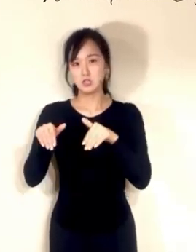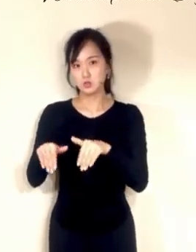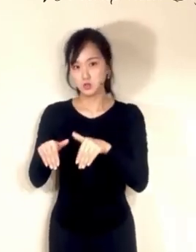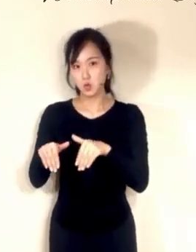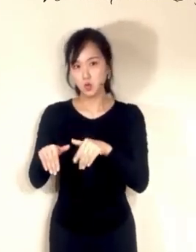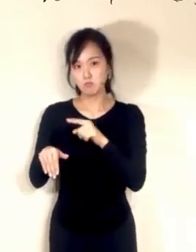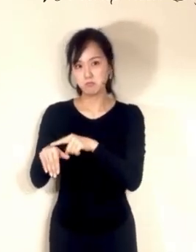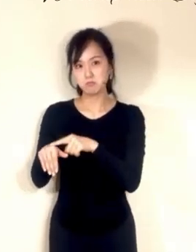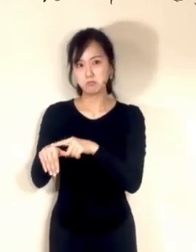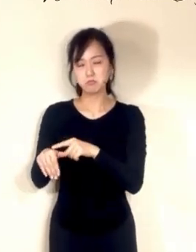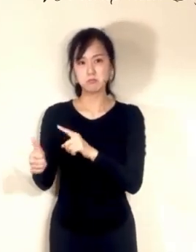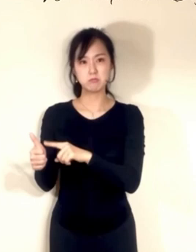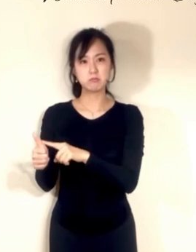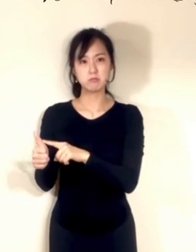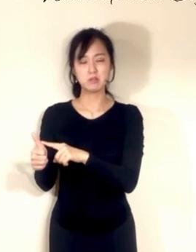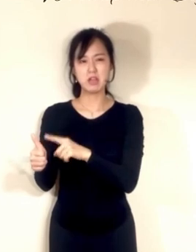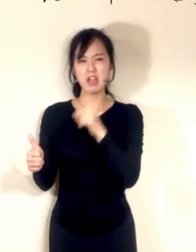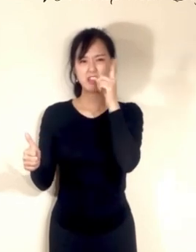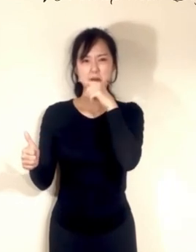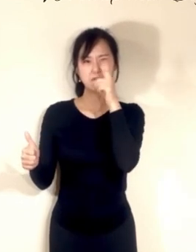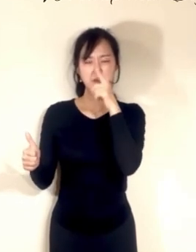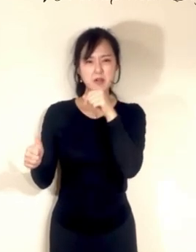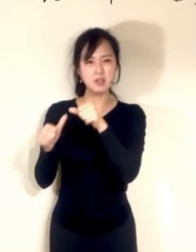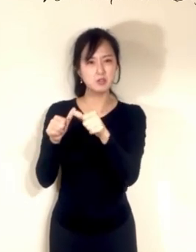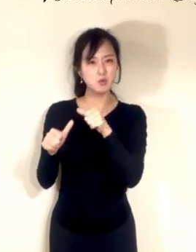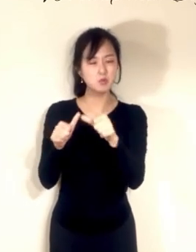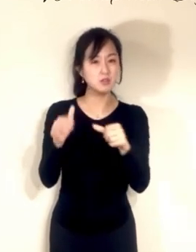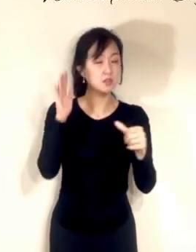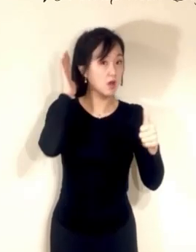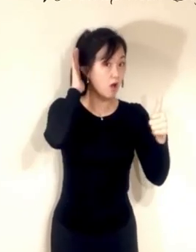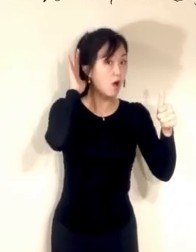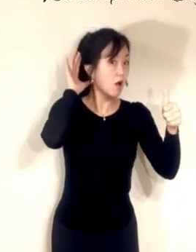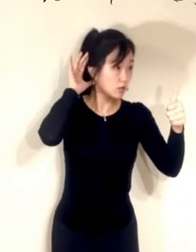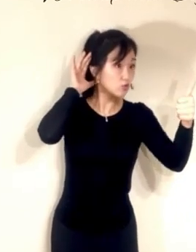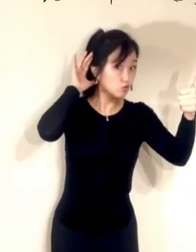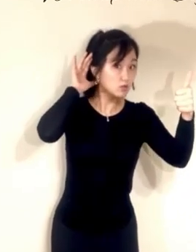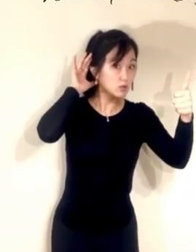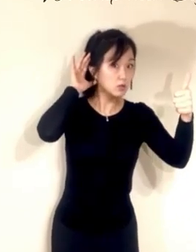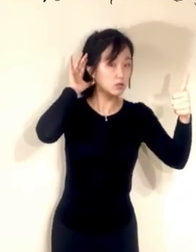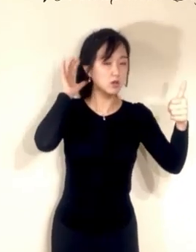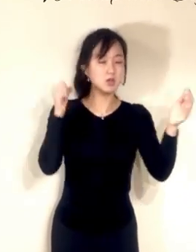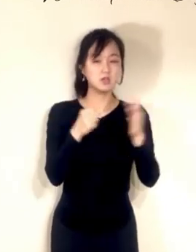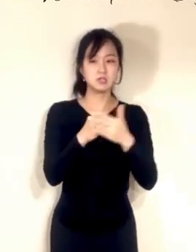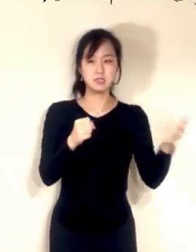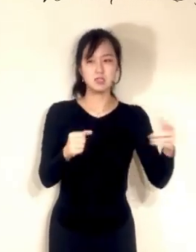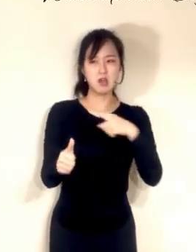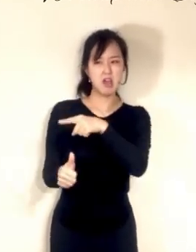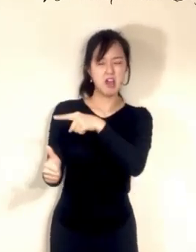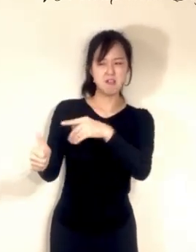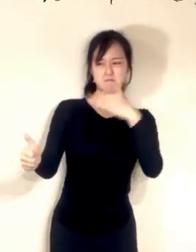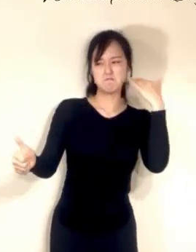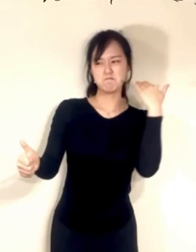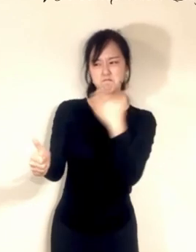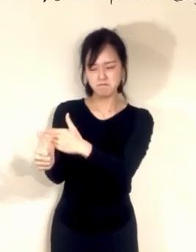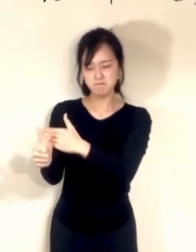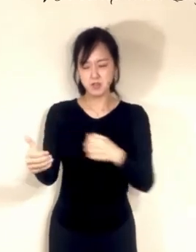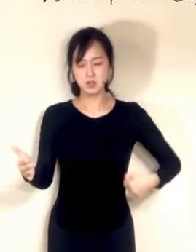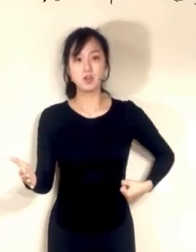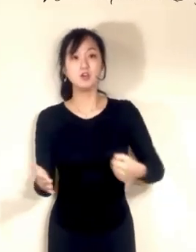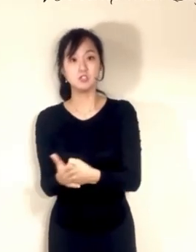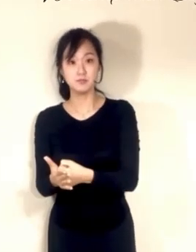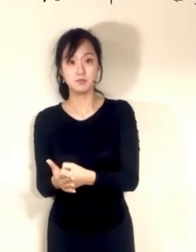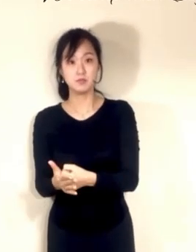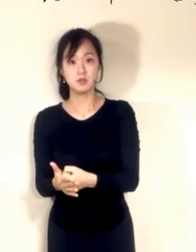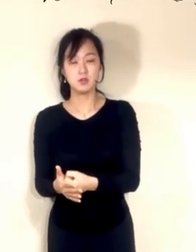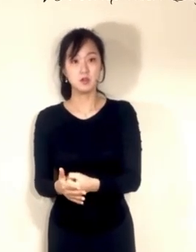낭비하고 있다라는 소식이 주인에게 들렸고 주인은 이제 안 되겠다, 더 이상 그 직무를 감당하지 못하게 해야겠다라고